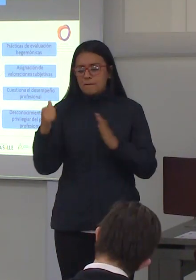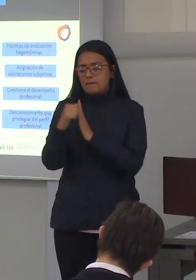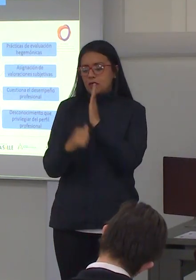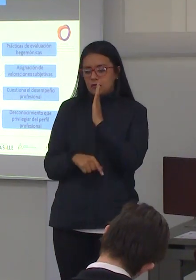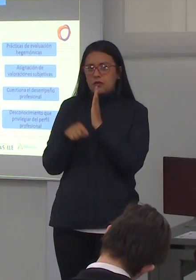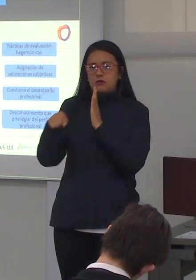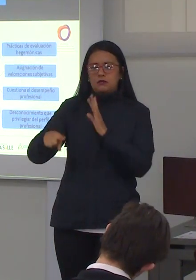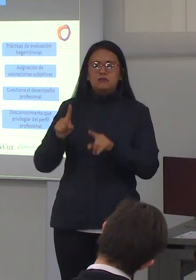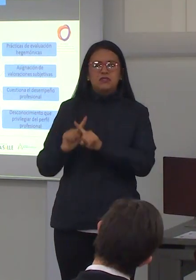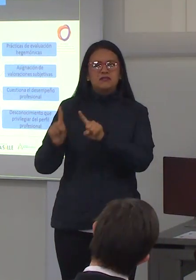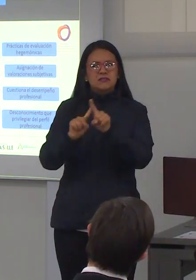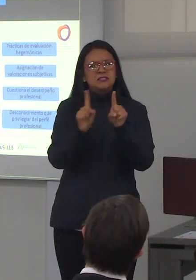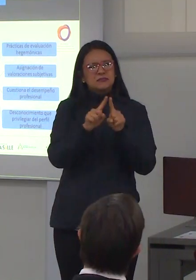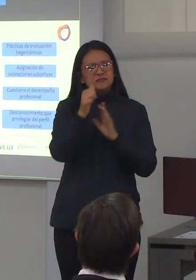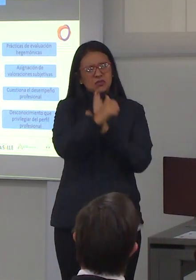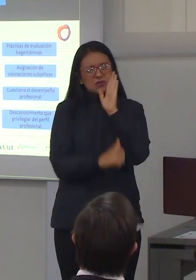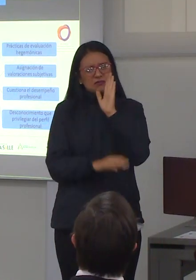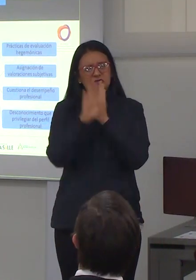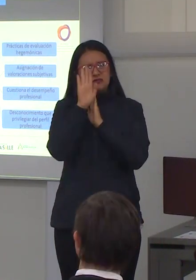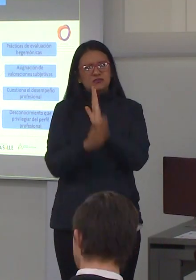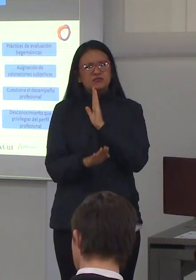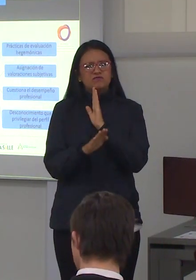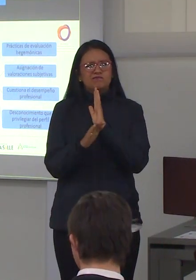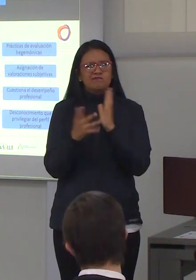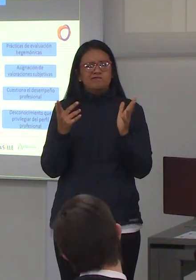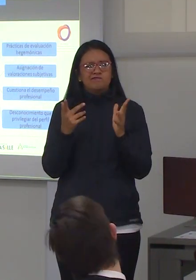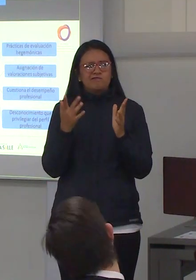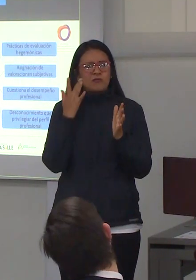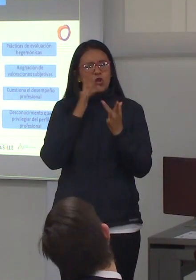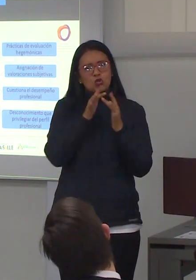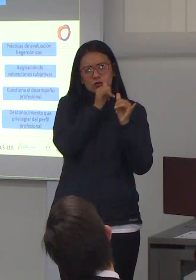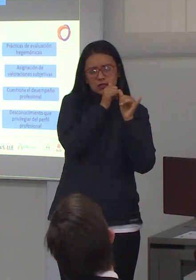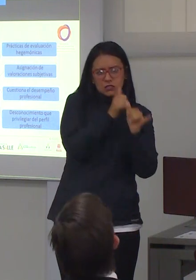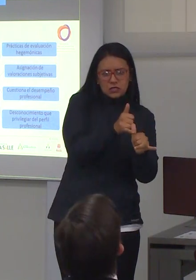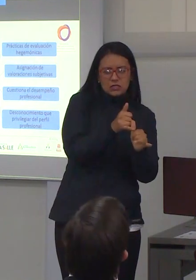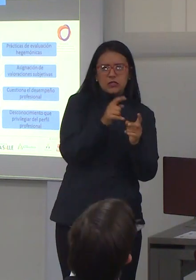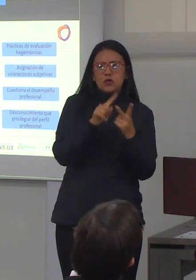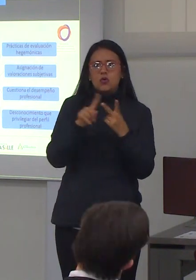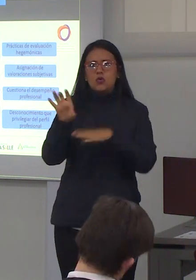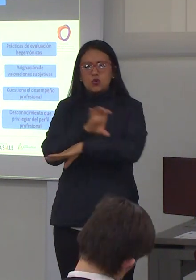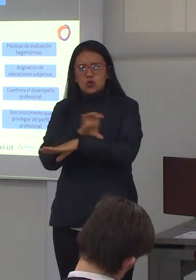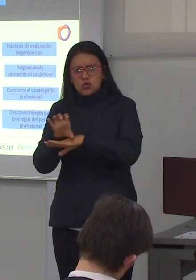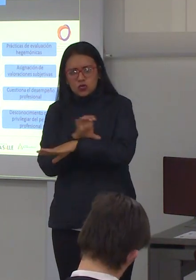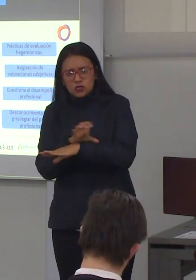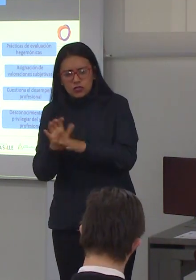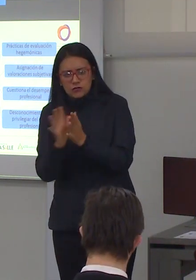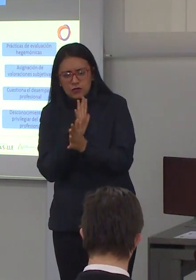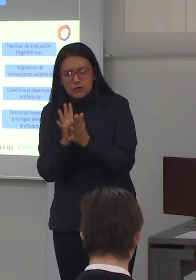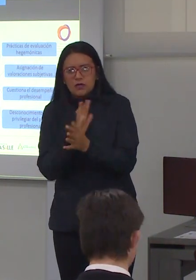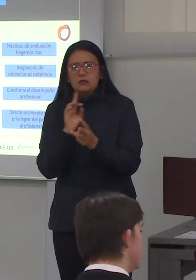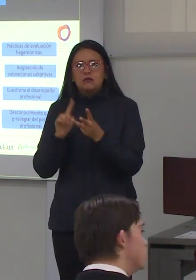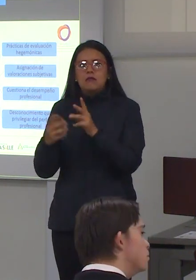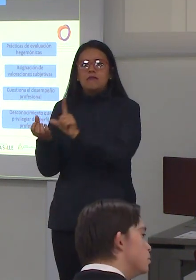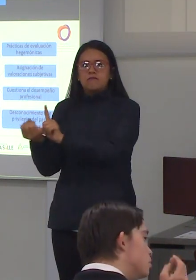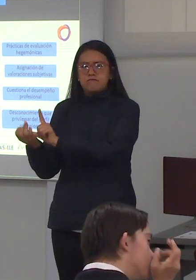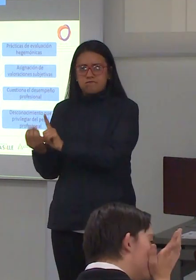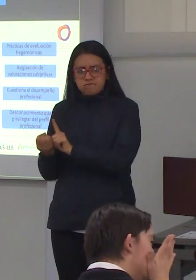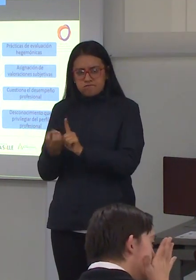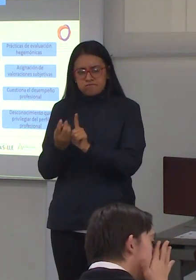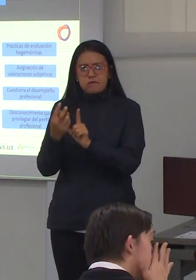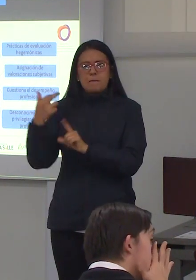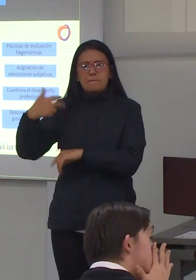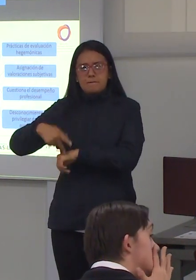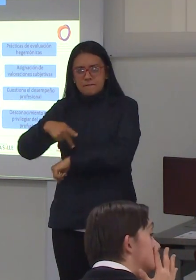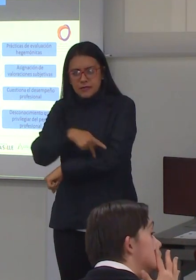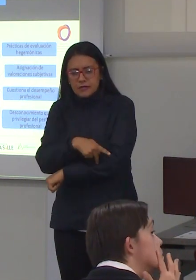Eran diferentes programas unos en ingeniería, otros en sistemas de información, otros en la licenciatura en educación